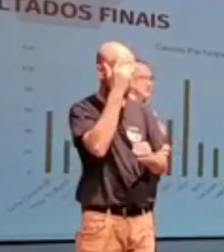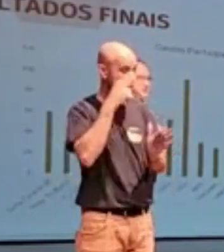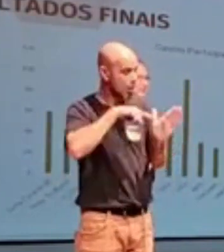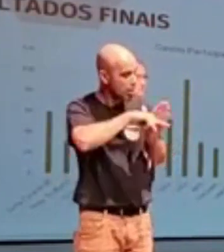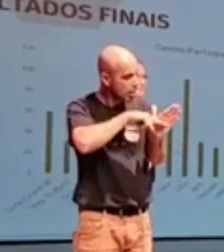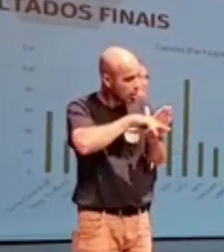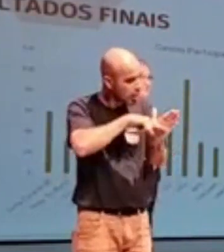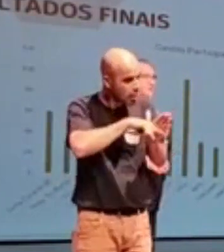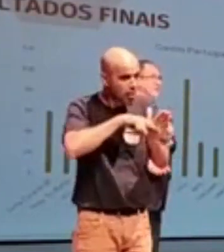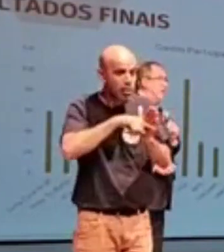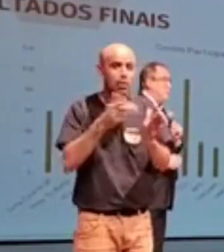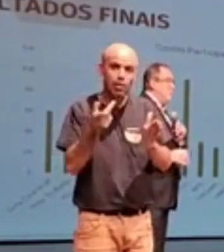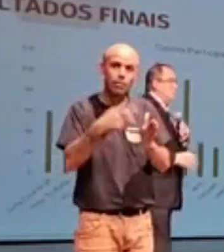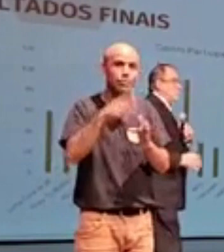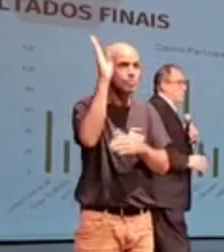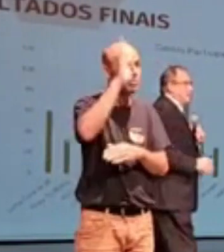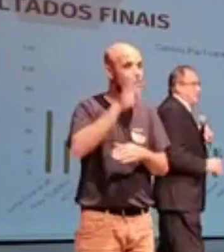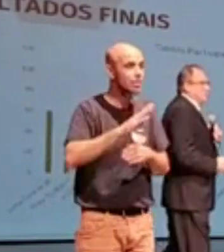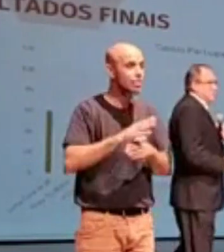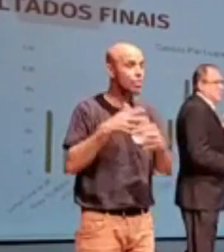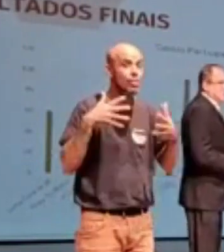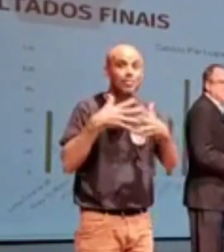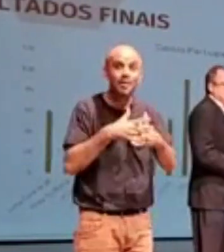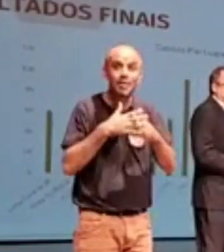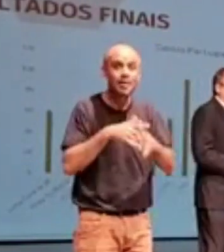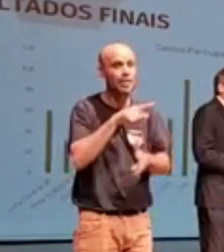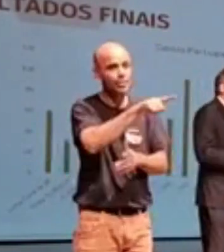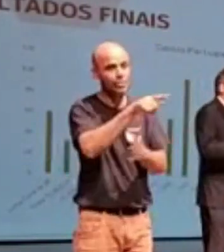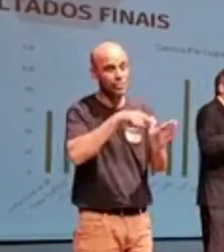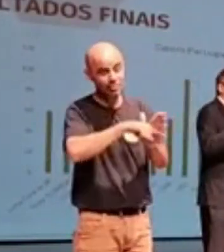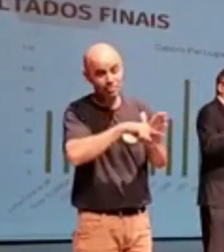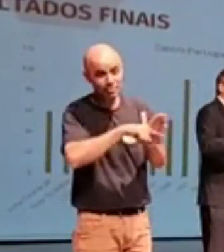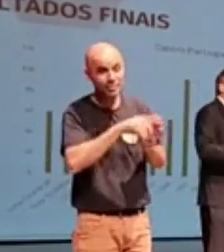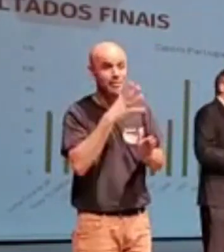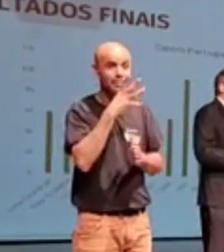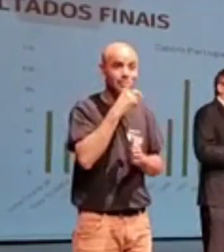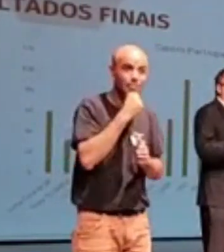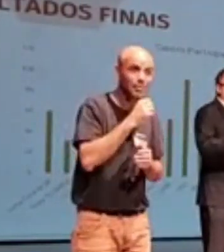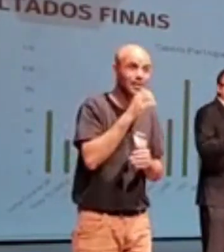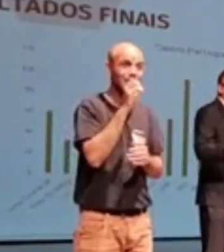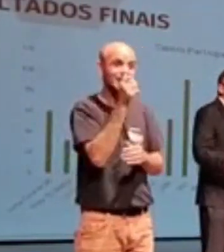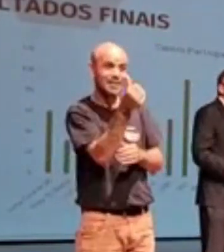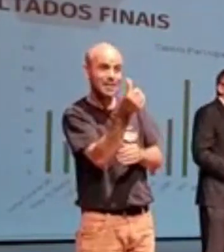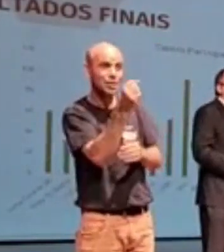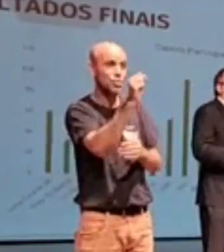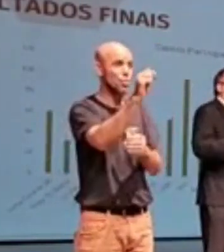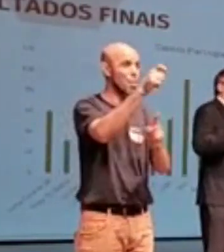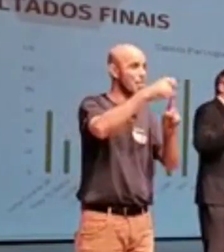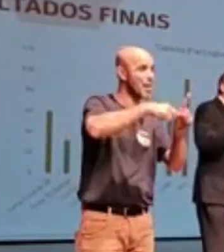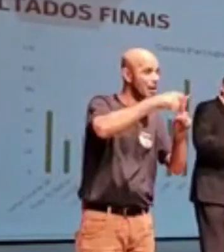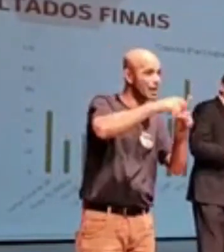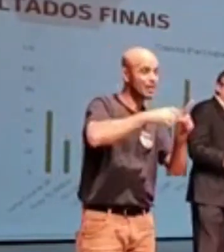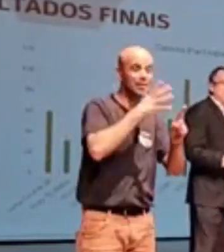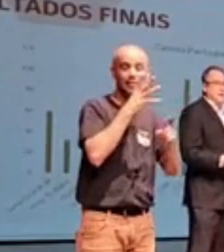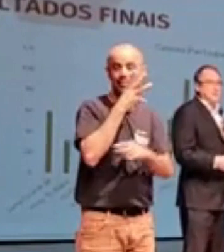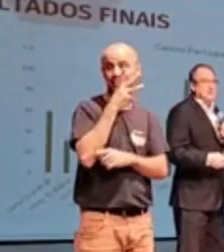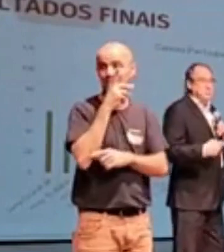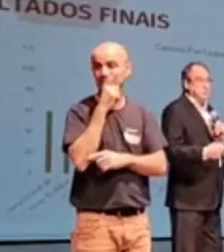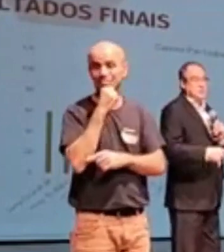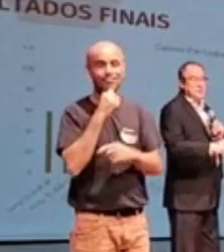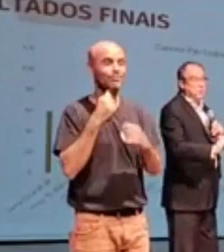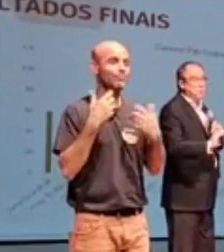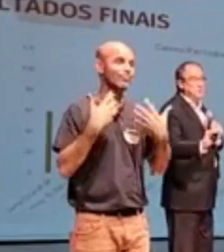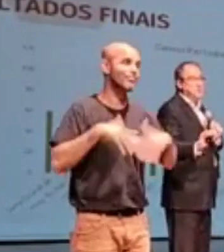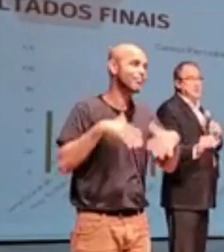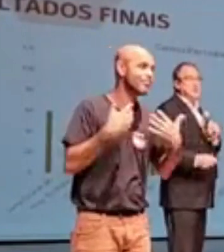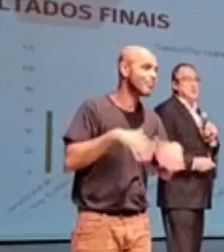Comitê de Ética aqui no Brasil é muito complicado, né? Muito complicado. Demora às vezes 6, 8 meses. Demora, então eu falei assim,